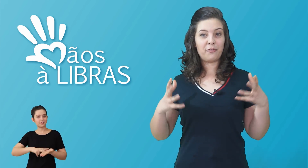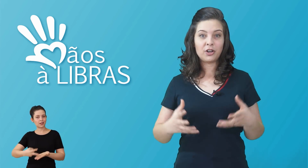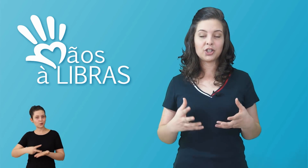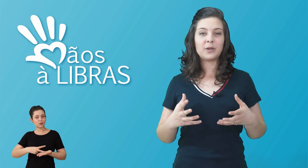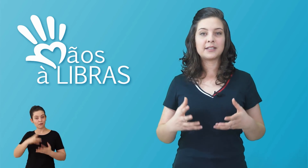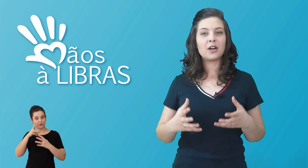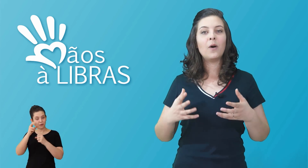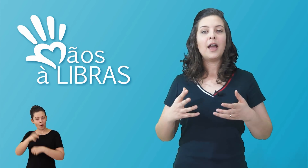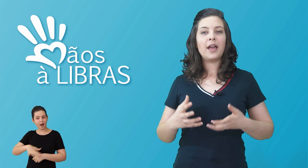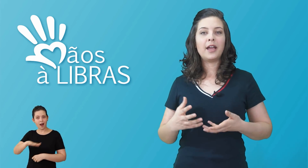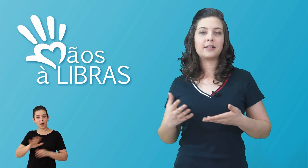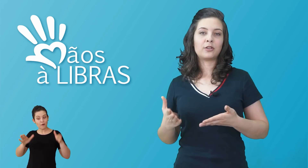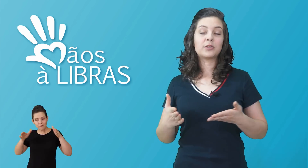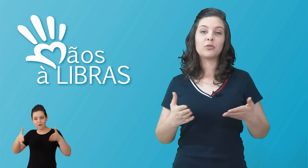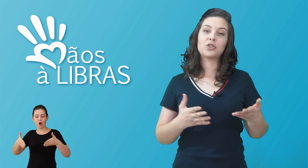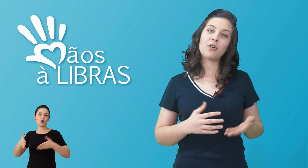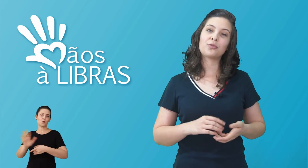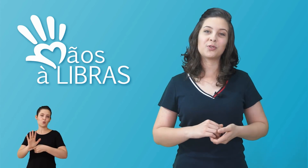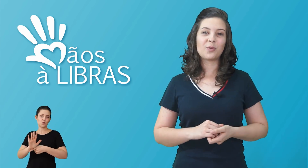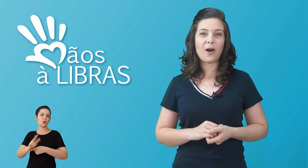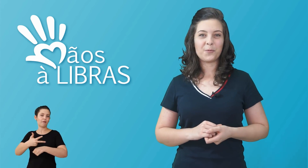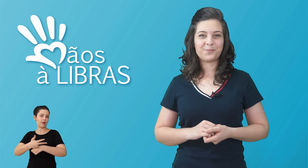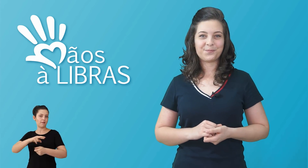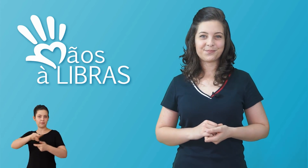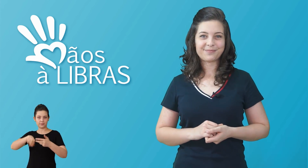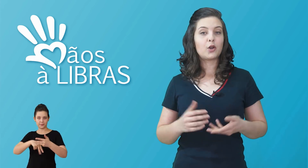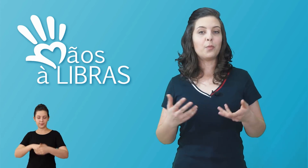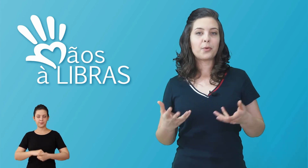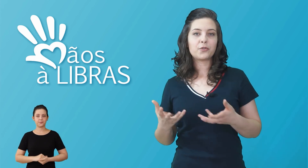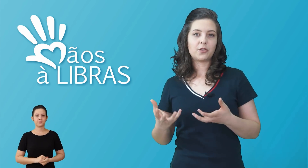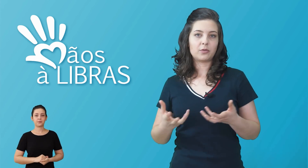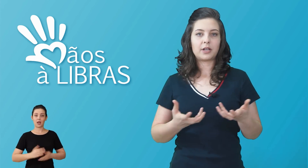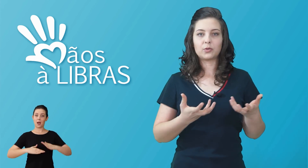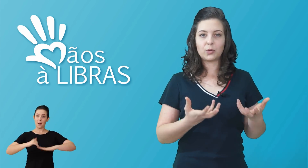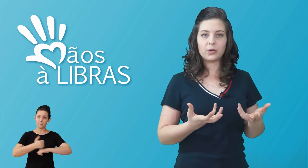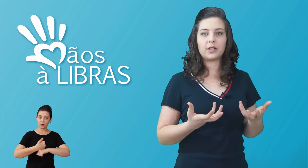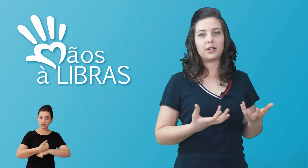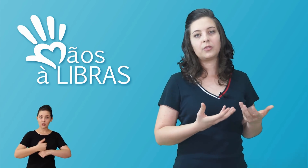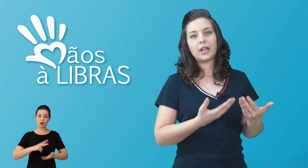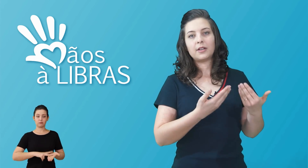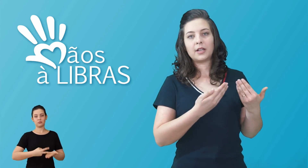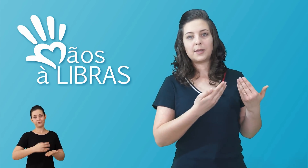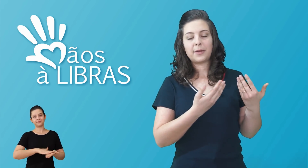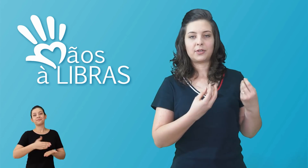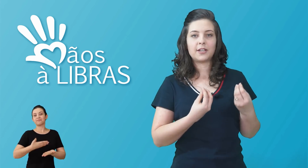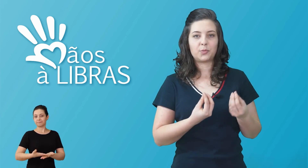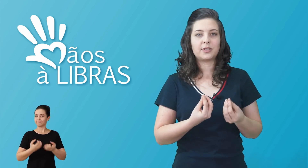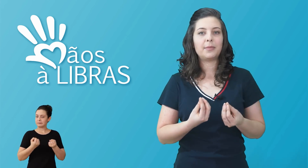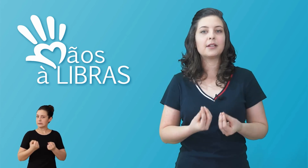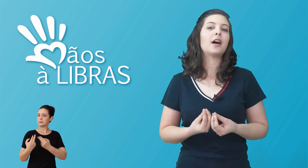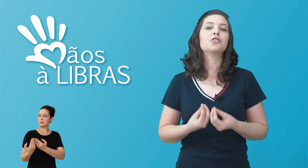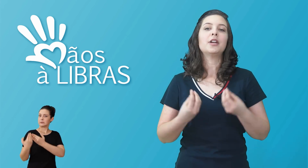hoje a minha forte atuação é em tradução de audiovisual. E como profissional tradutora, eu tenho esse peso